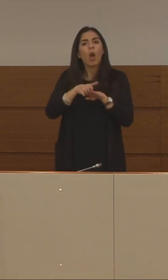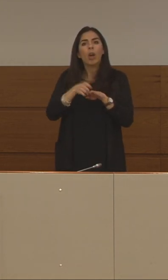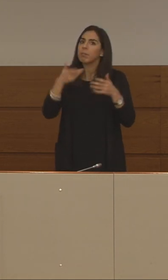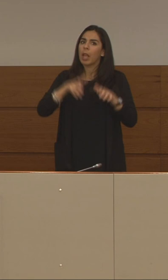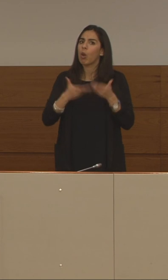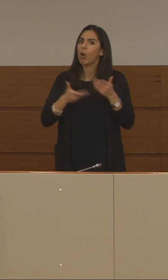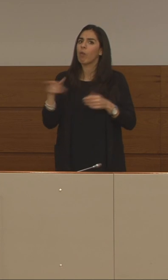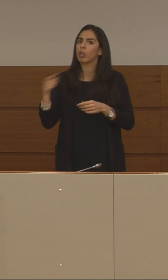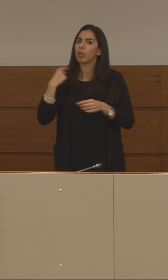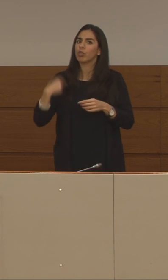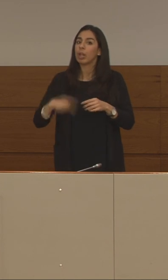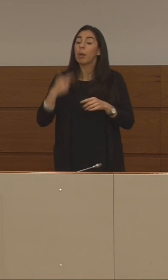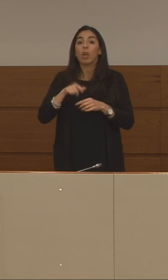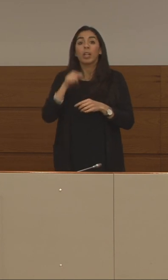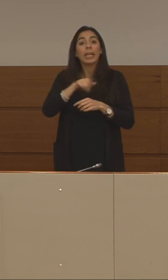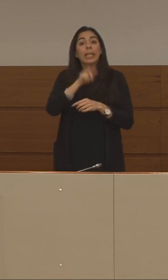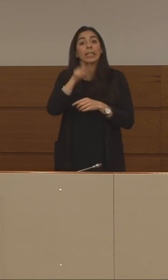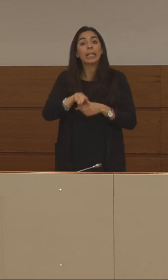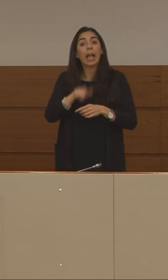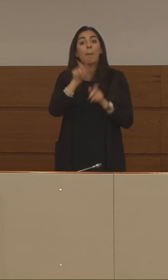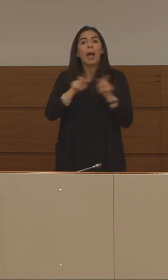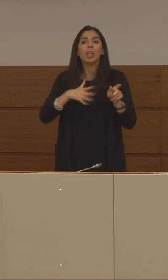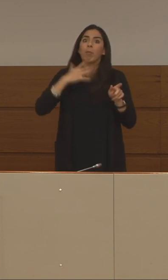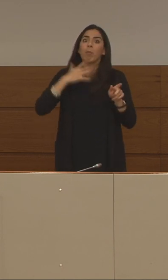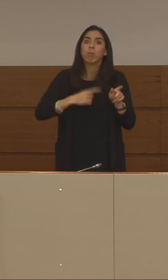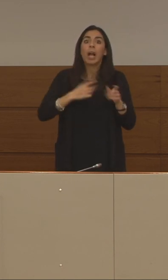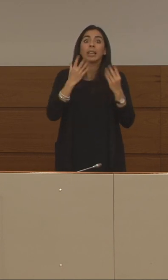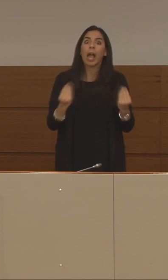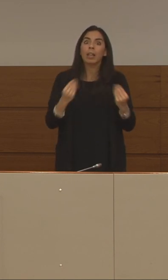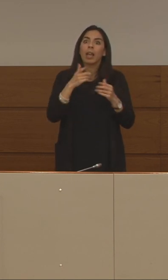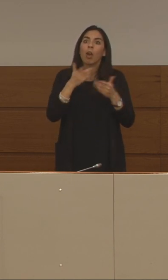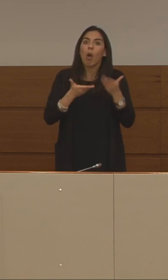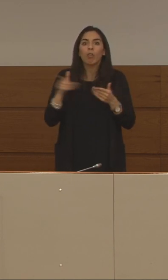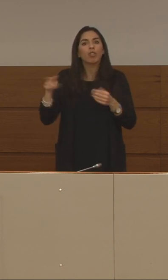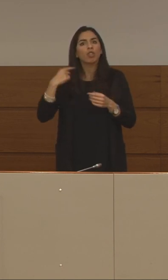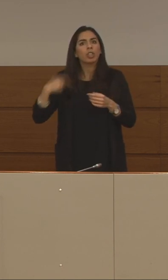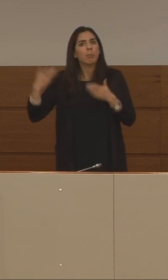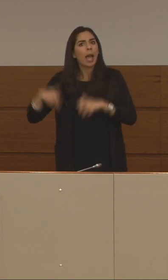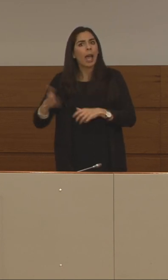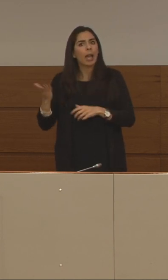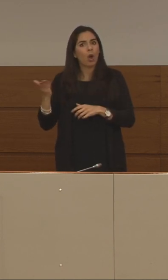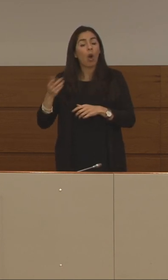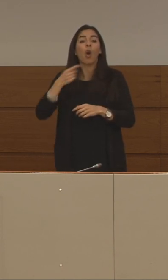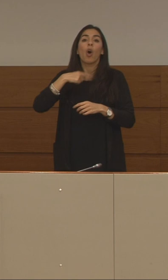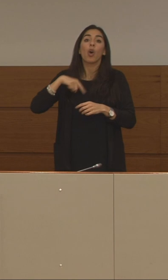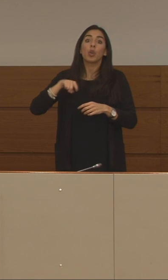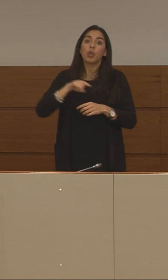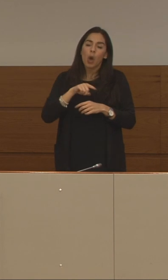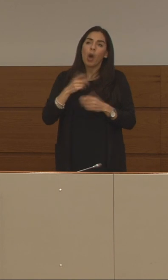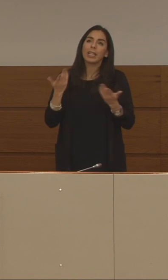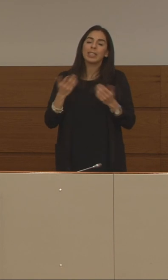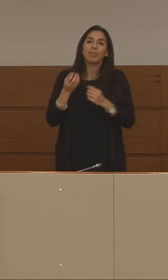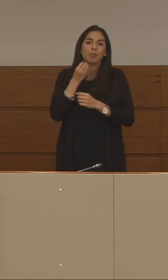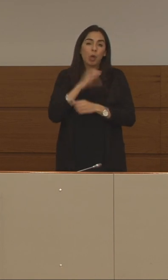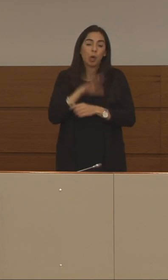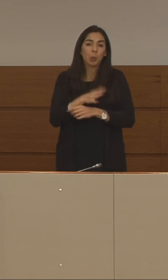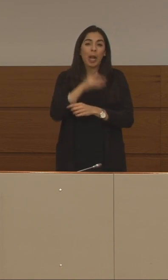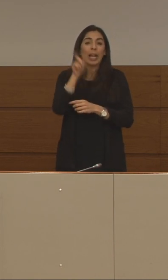cinese ad esempio quindi questo è un primo punto noi abbiamo la popolazione per fortuna molto anziana per sfortuna è